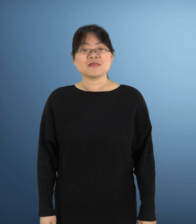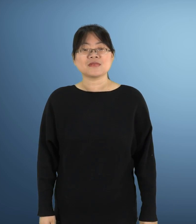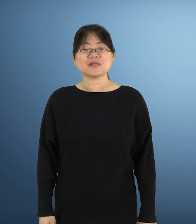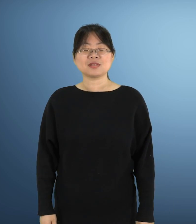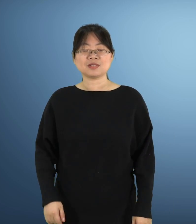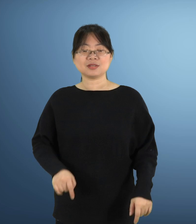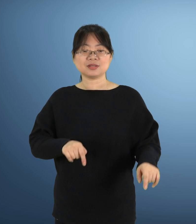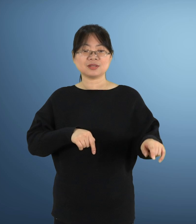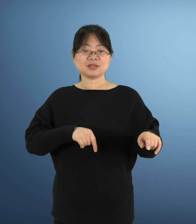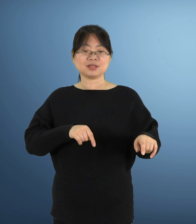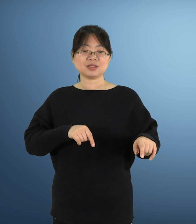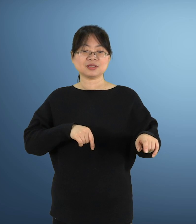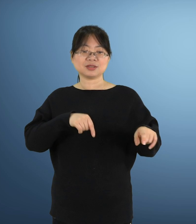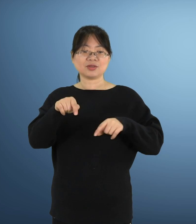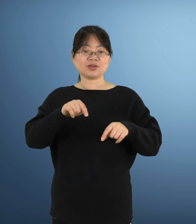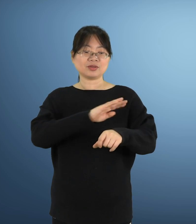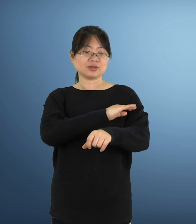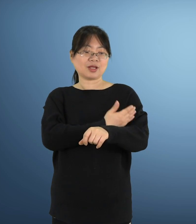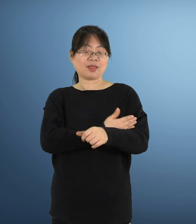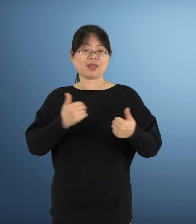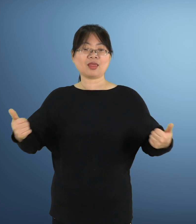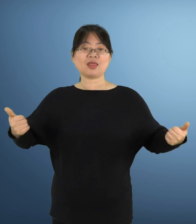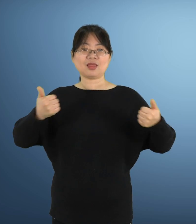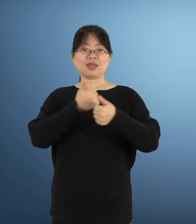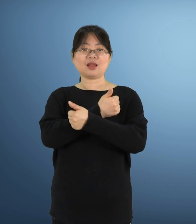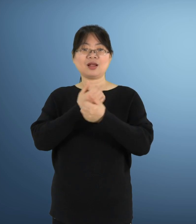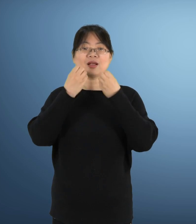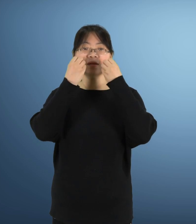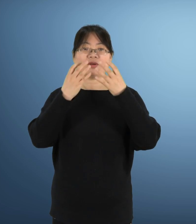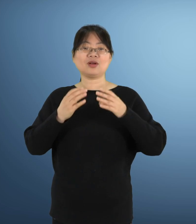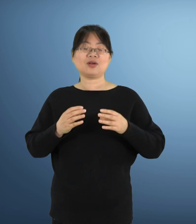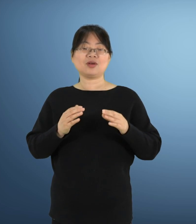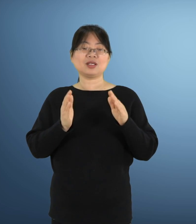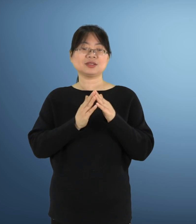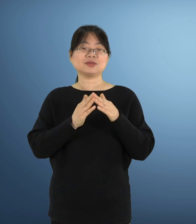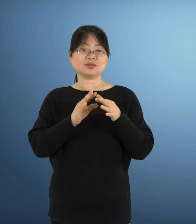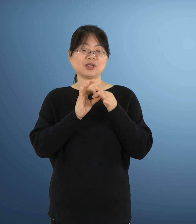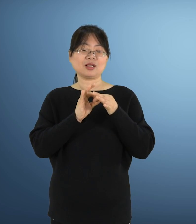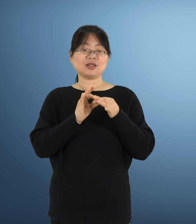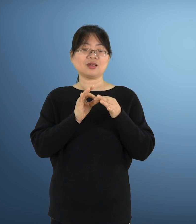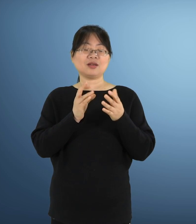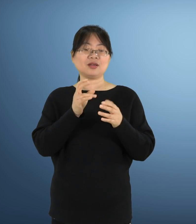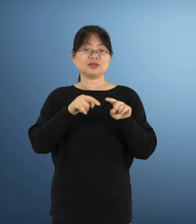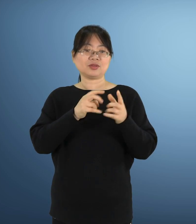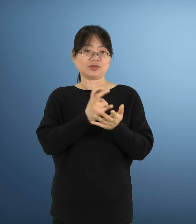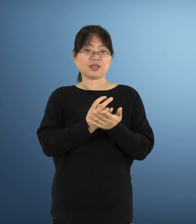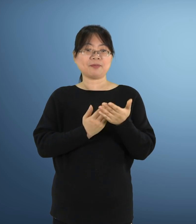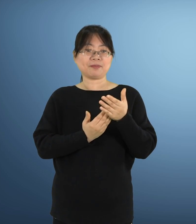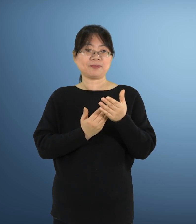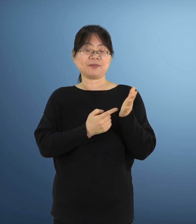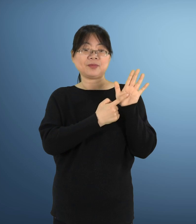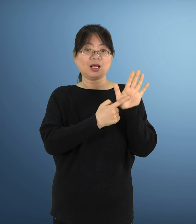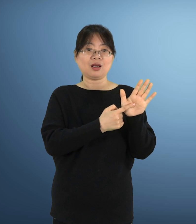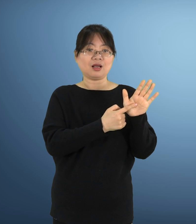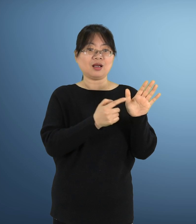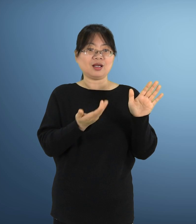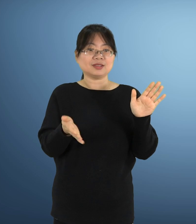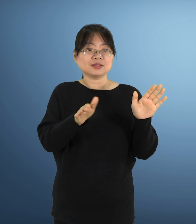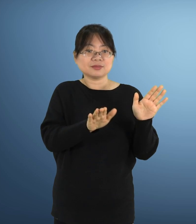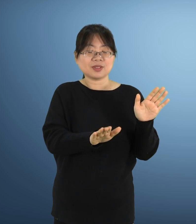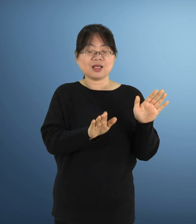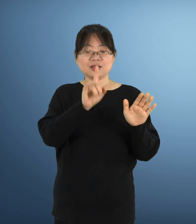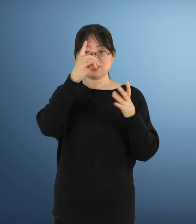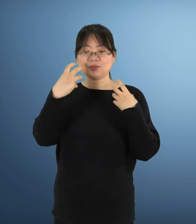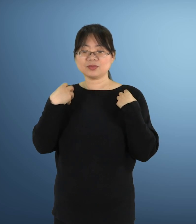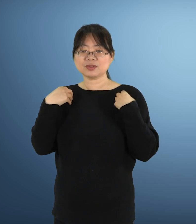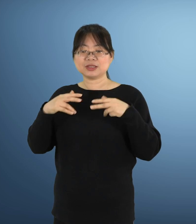정권이 바뀌고 또 새로운 부동산 정책이 나온다 할지라도 정부는